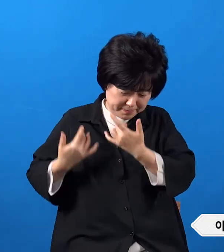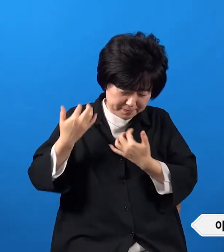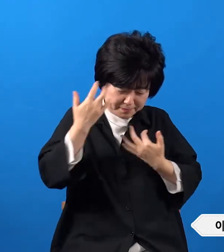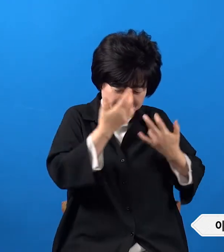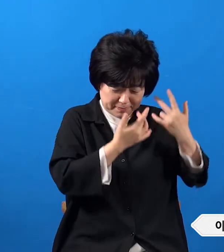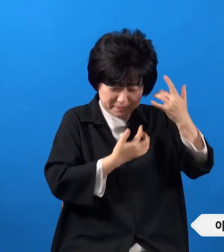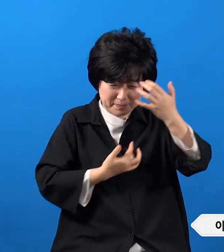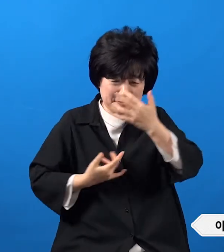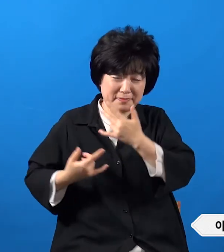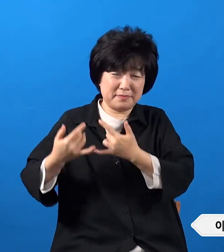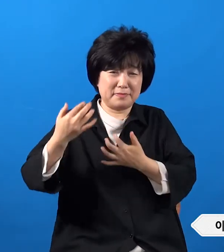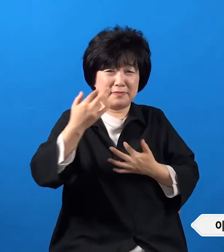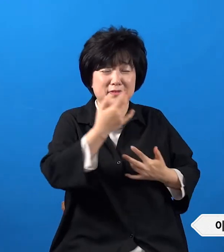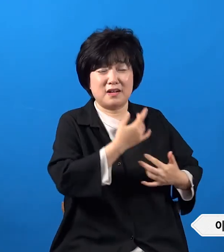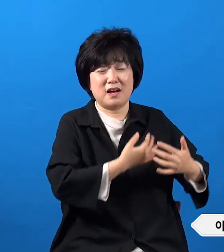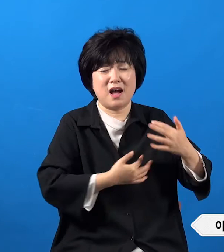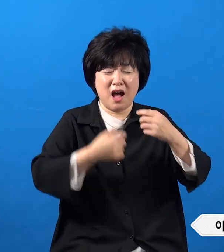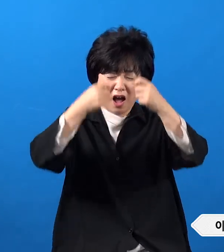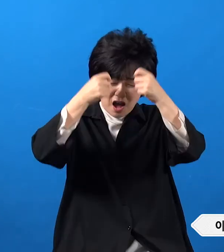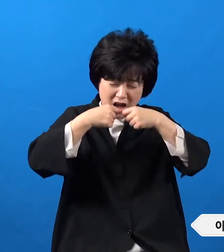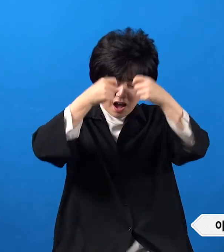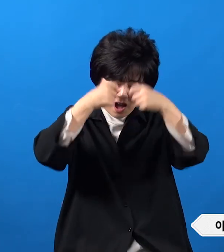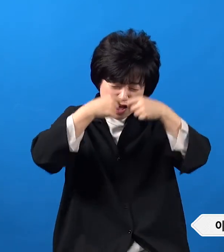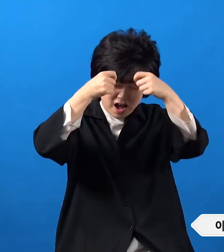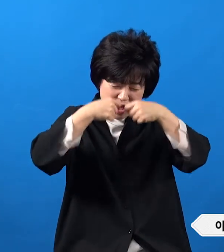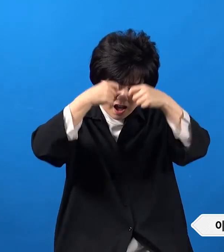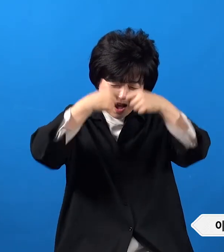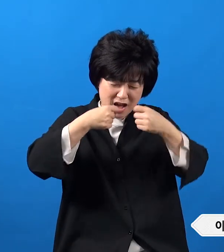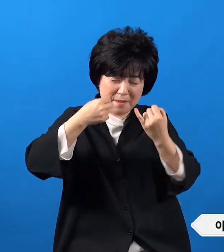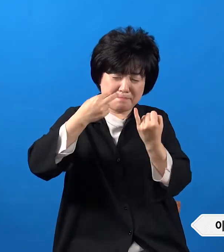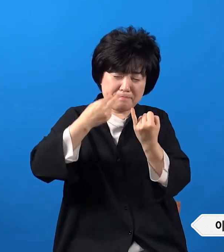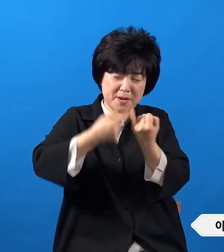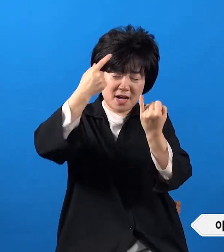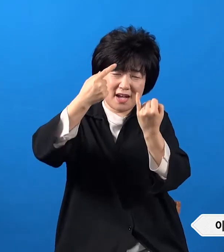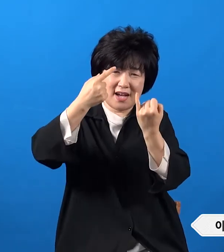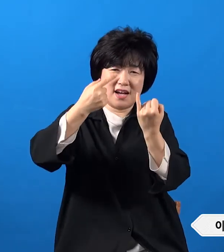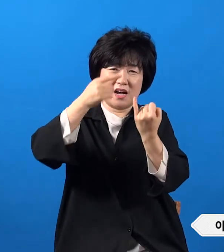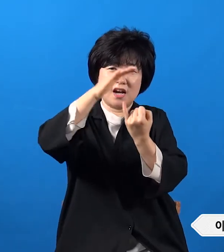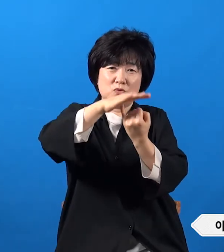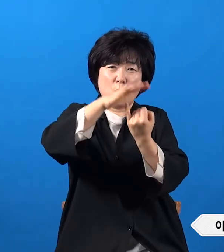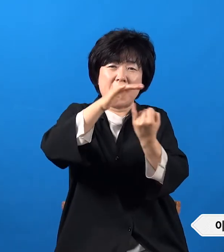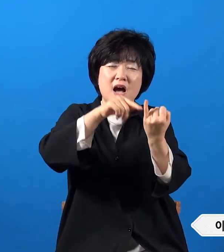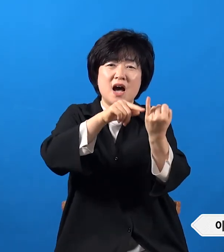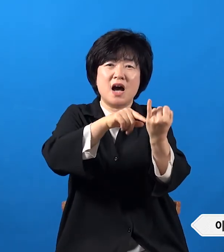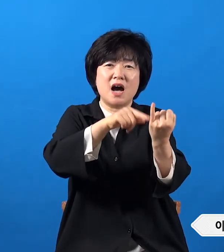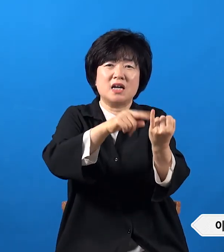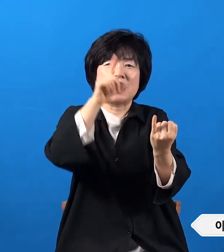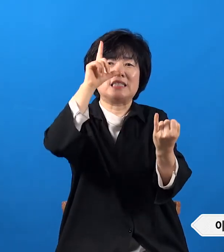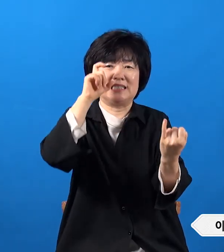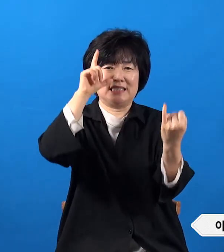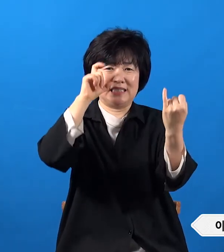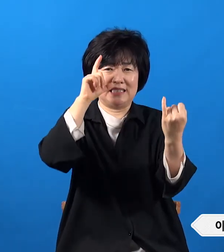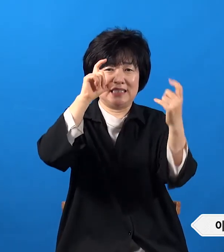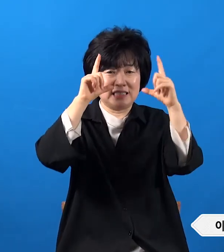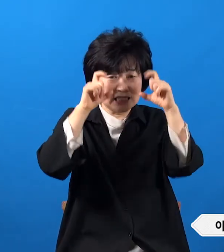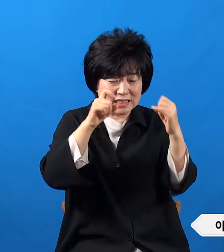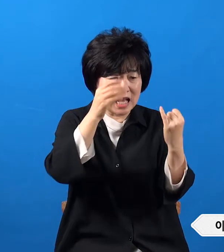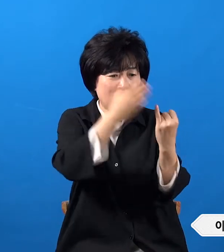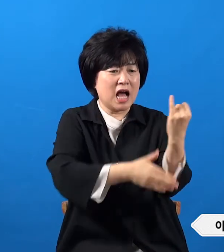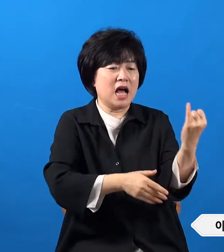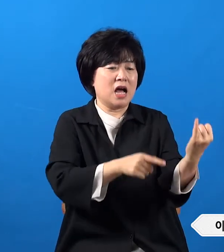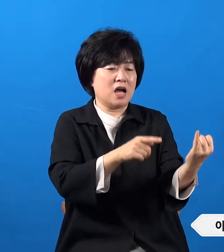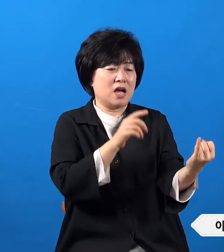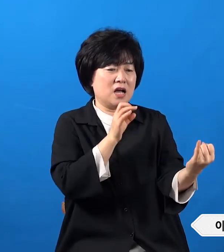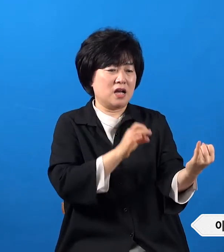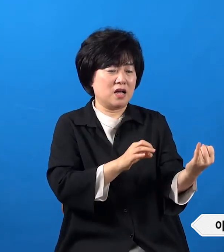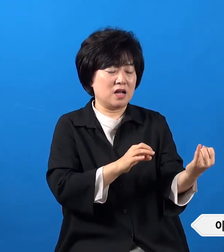거리를 뛰고 있는 모습. 이 사진을 딱 본 순간 아무리 생각해도 그 소녀는 자기